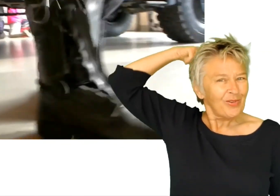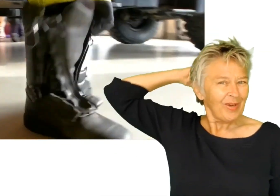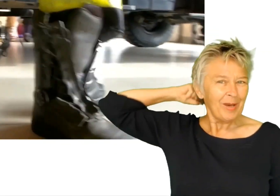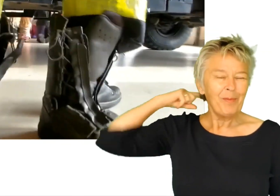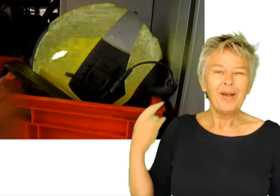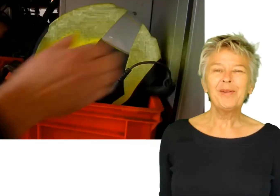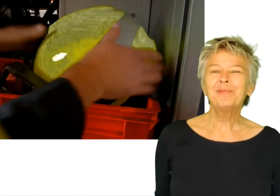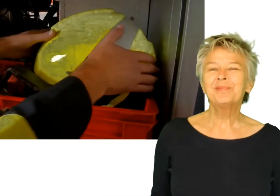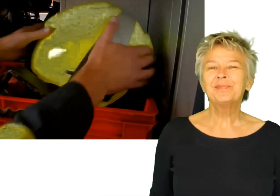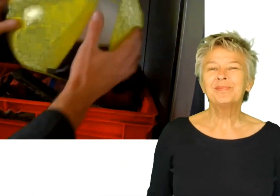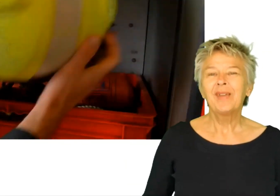Brandweerman,